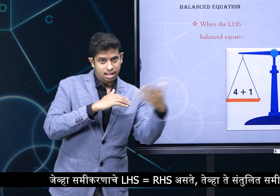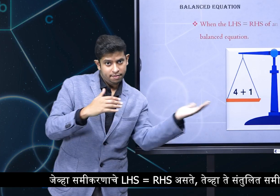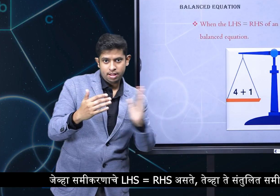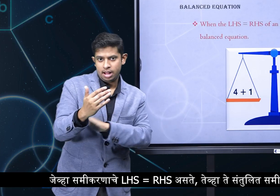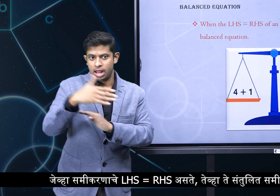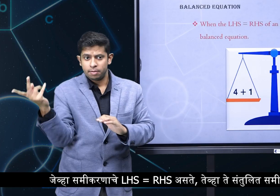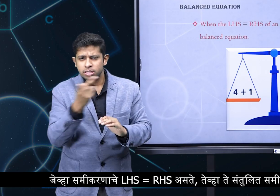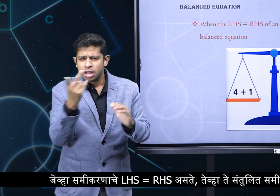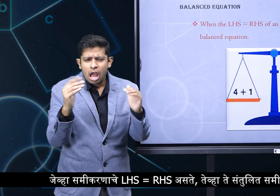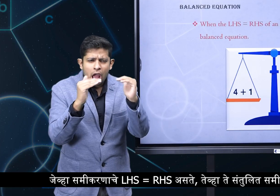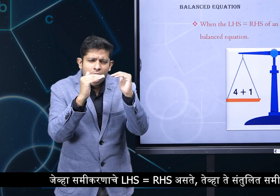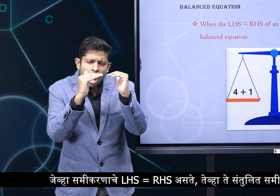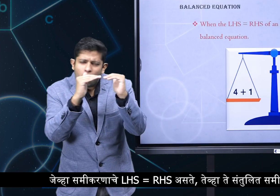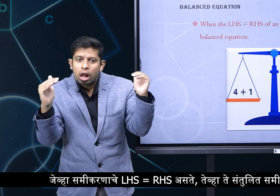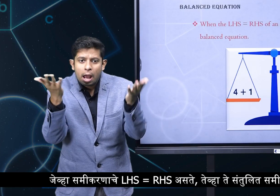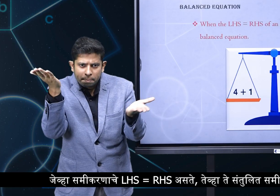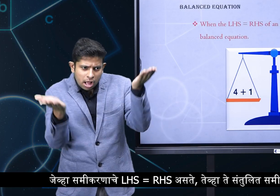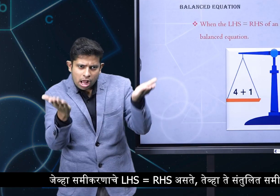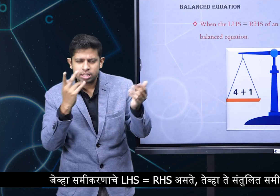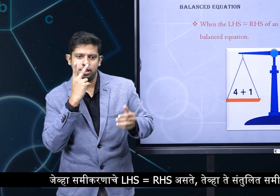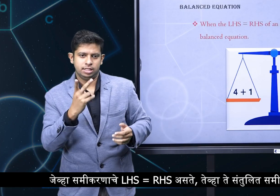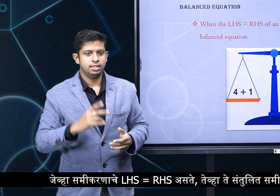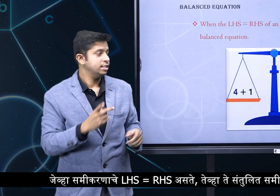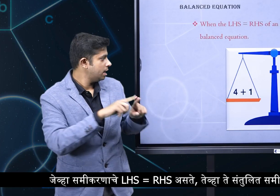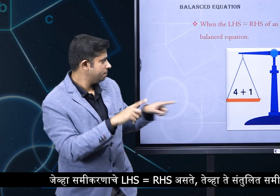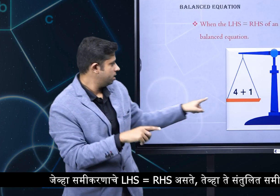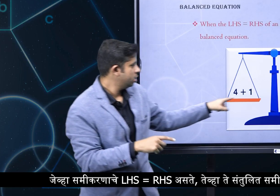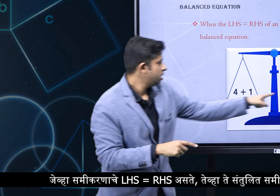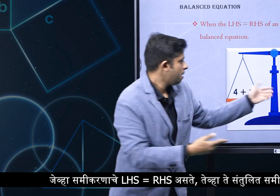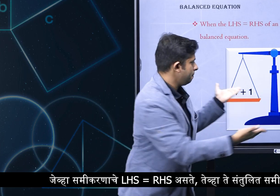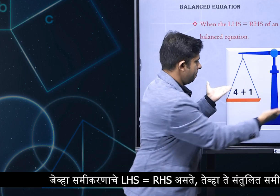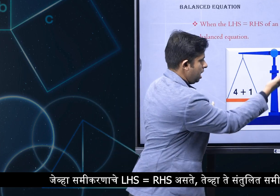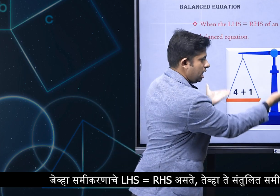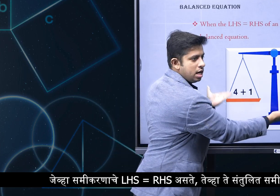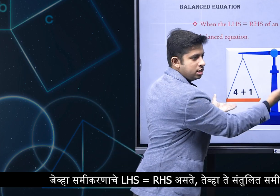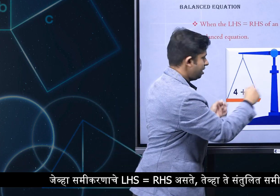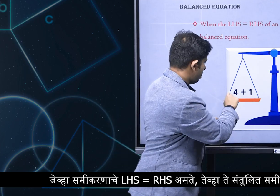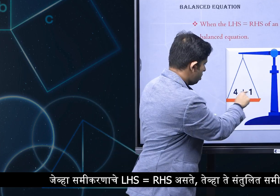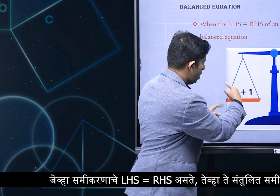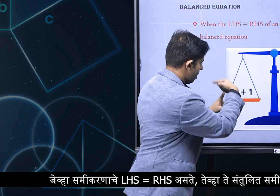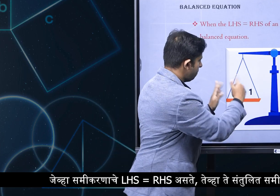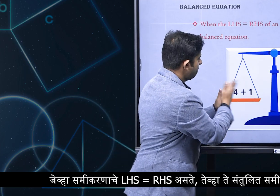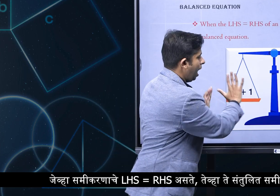जेव्हा समीकरणाचे LHS = RHS असते तेव्हा ते संतुलित समीकरण असल्याचे म्हटले